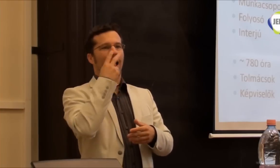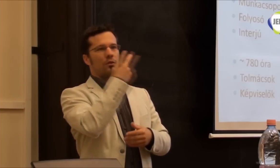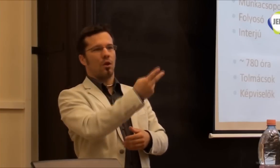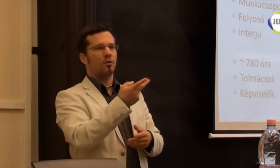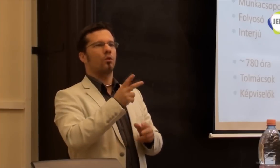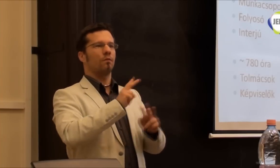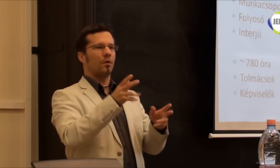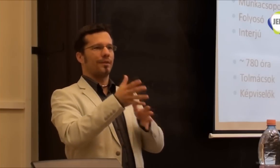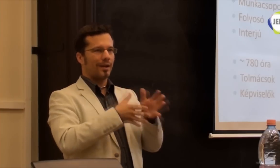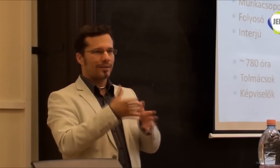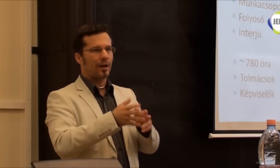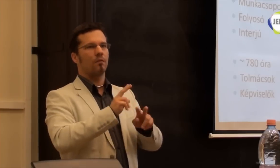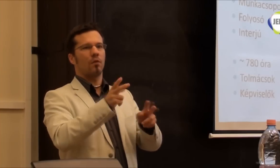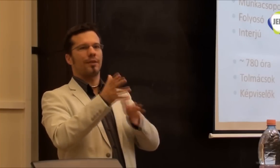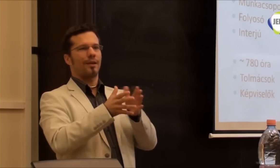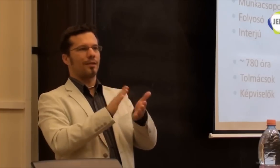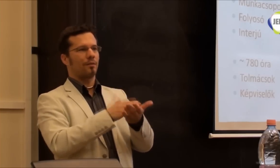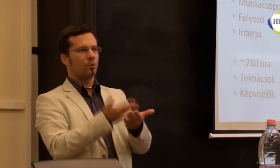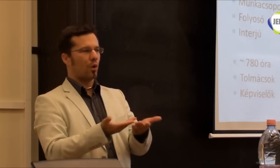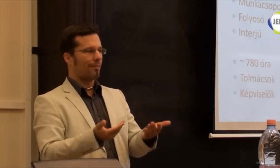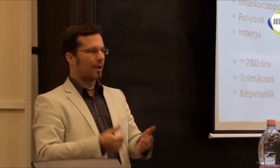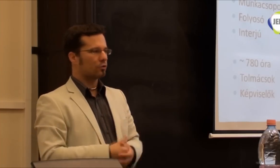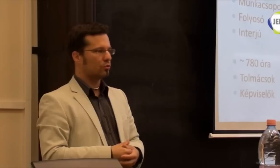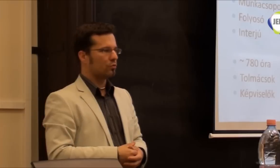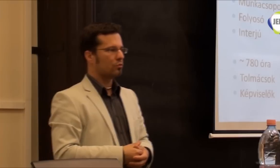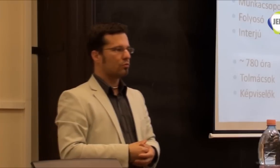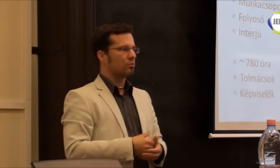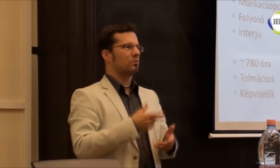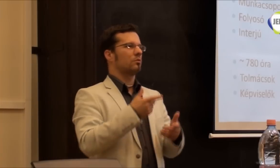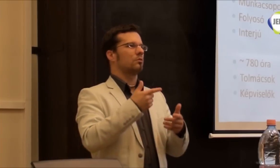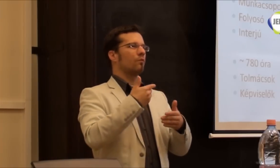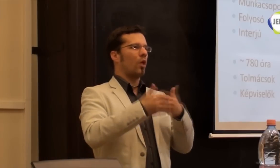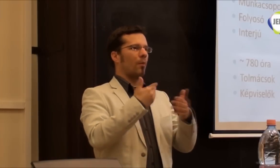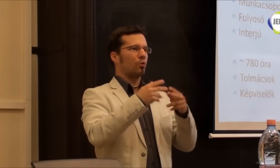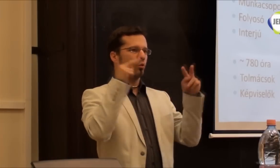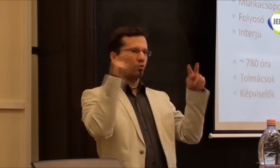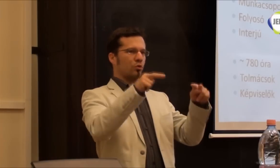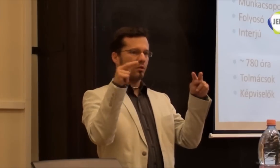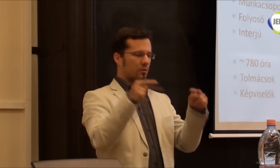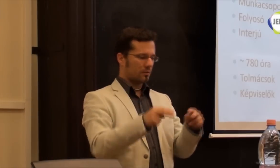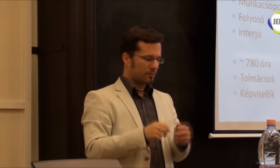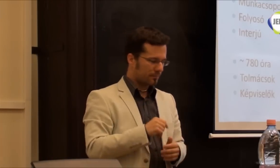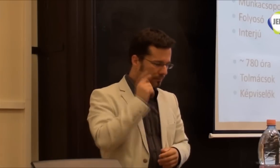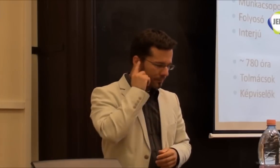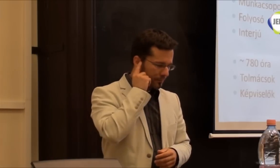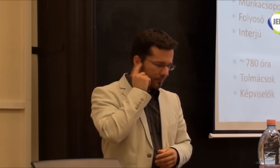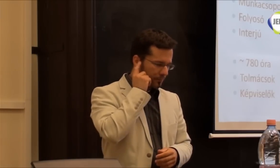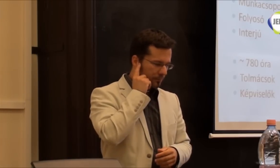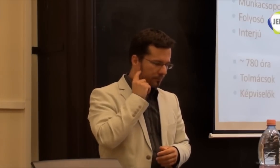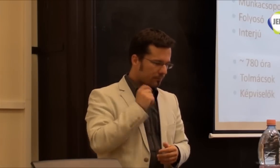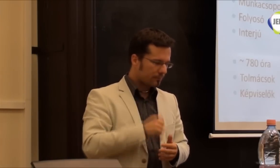érdeklődő benéz, és láthatja, hogy van ilyen nyelv, van ilyen nyelvi tolmács. Tehát folyamatosan szem előtt